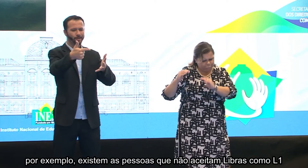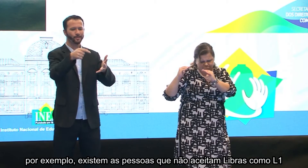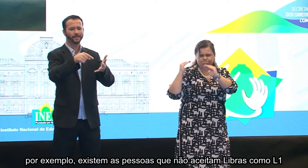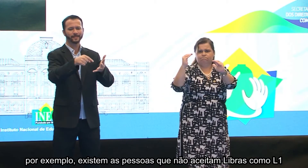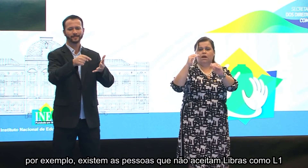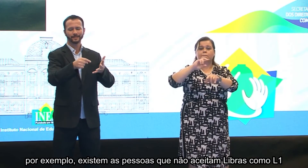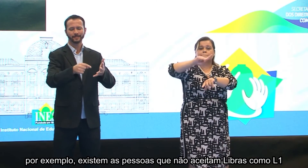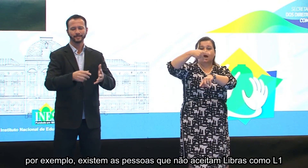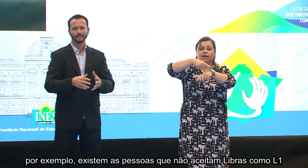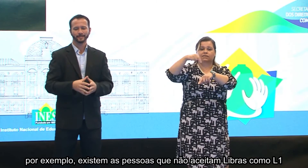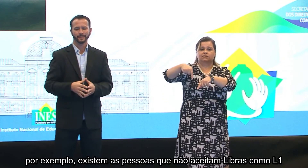aceitam Libras como L1.